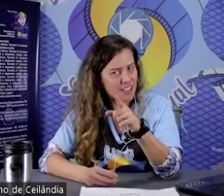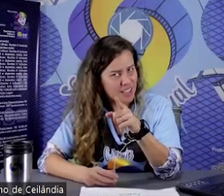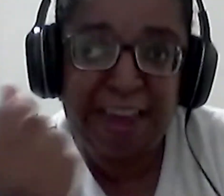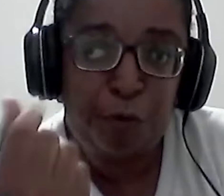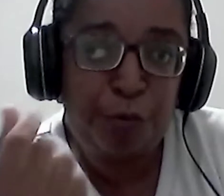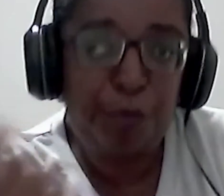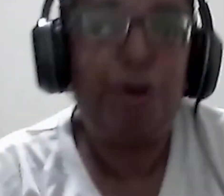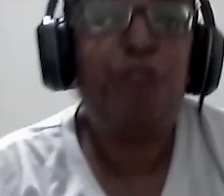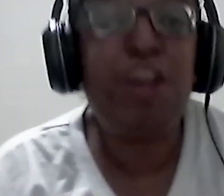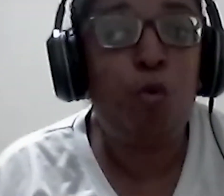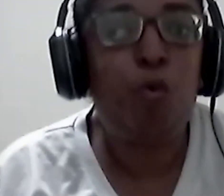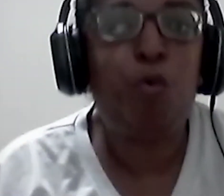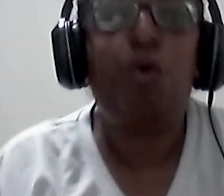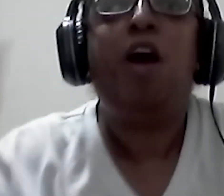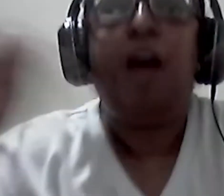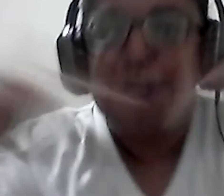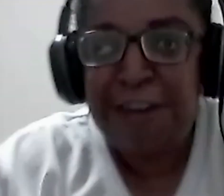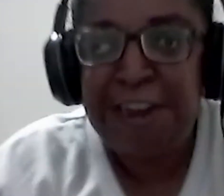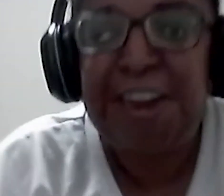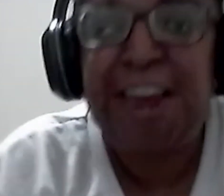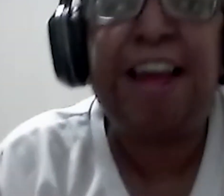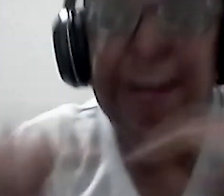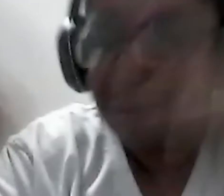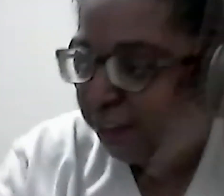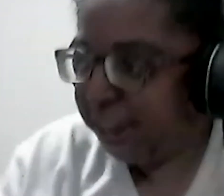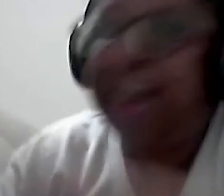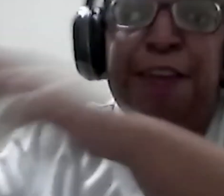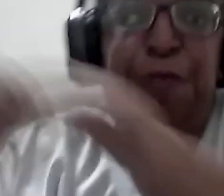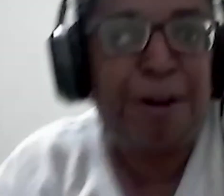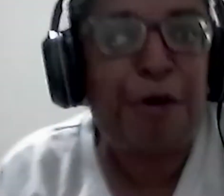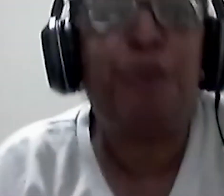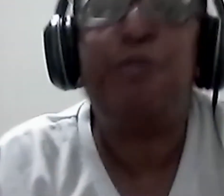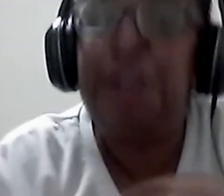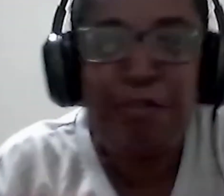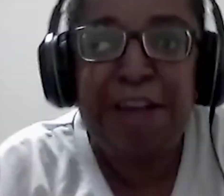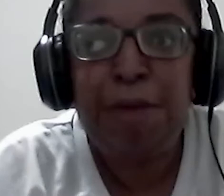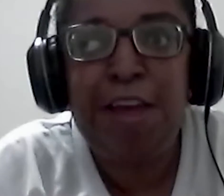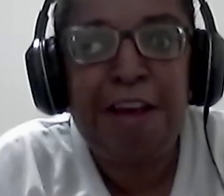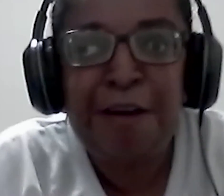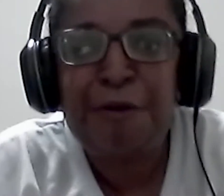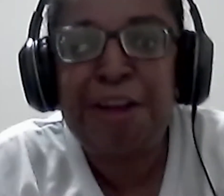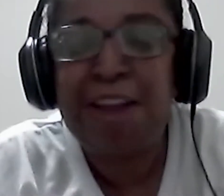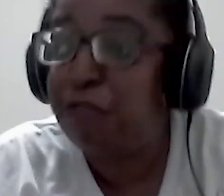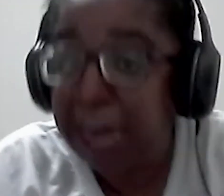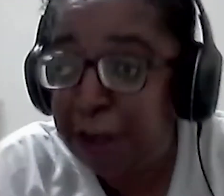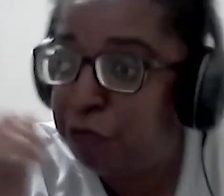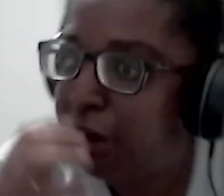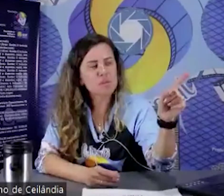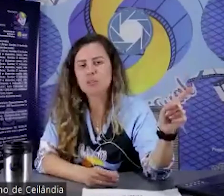né? o seguro, que tinha direito à funerária, o negócio. Não sabia. Quer dizer, Porque aí a família assim.